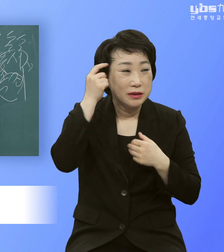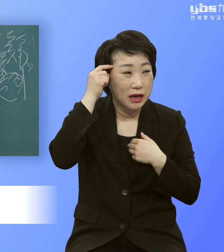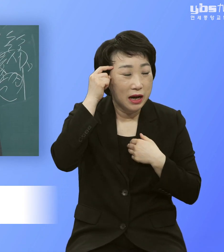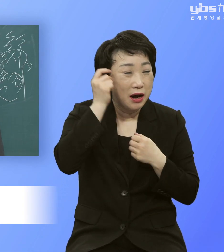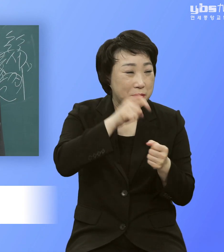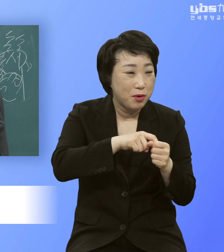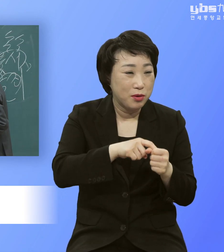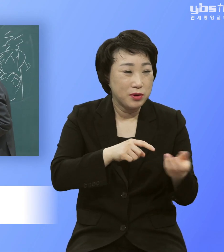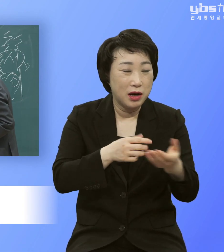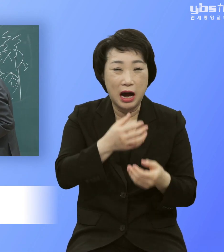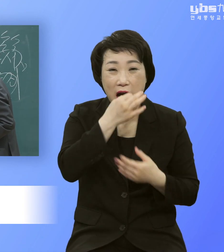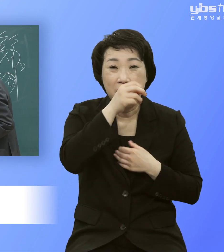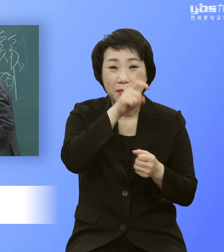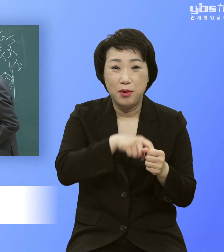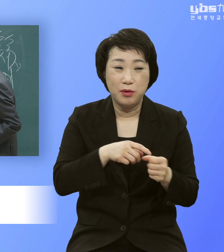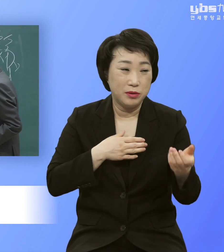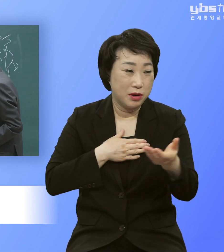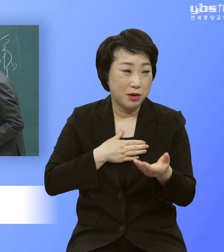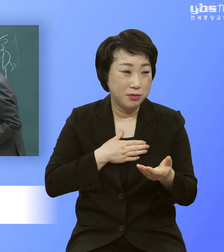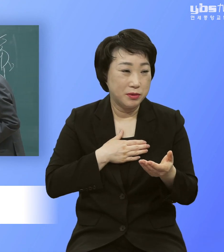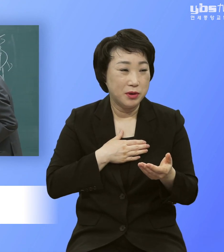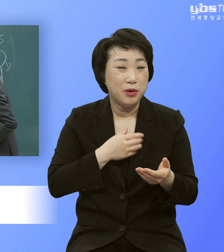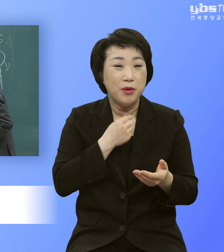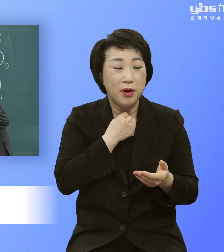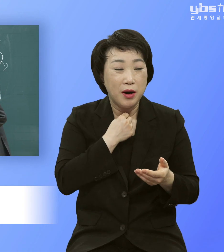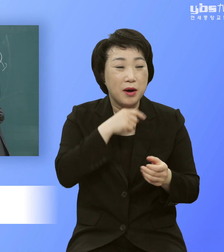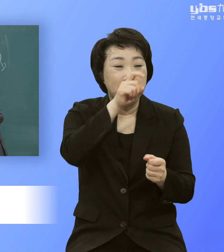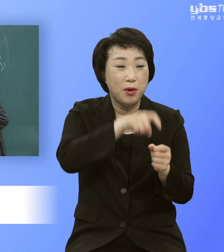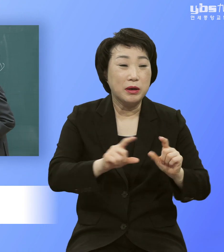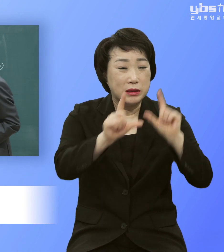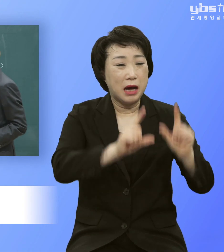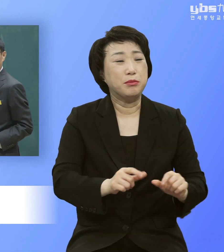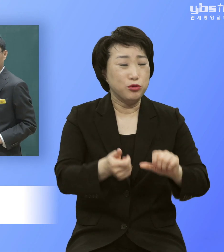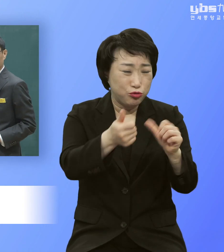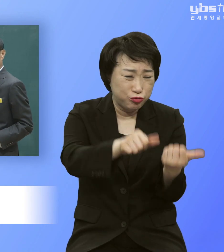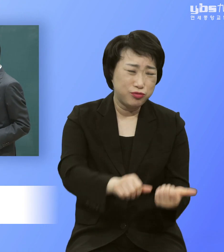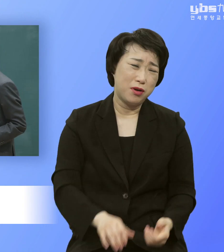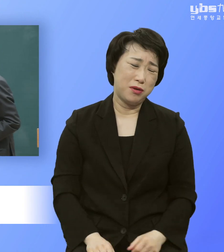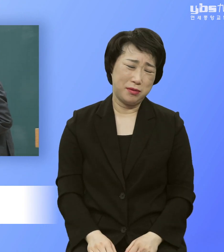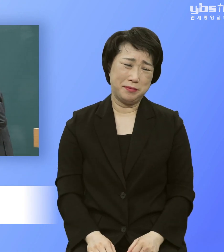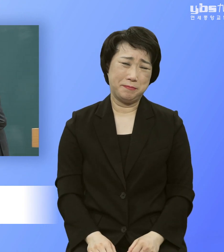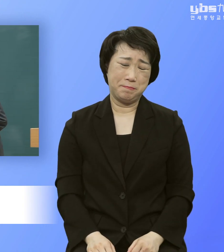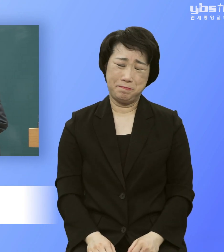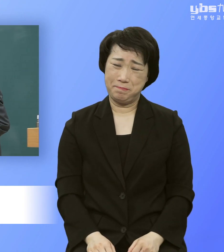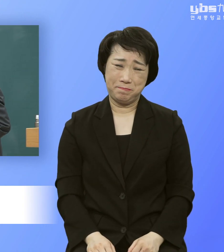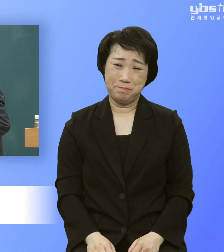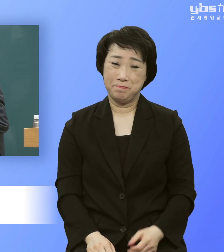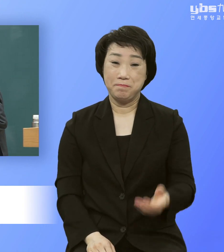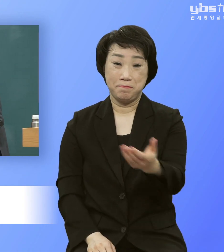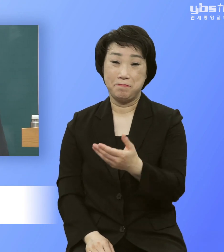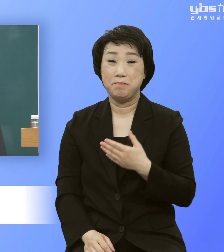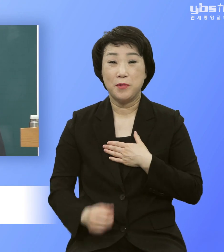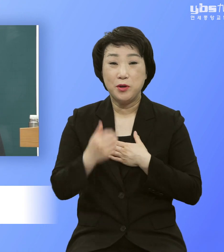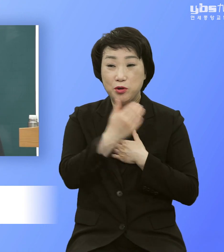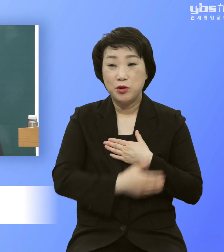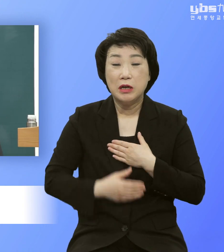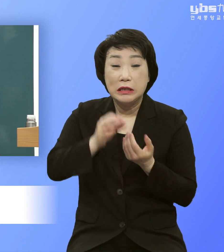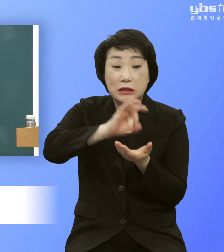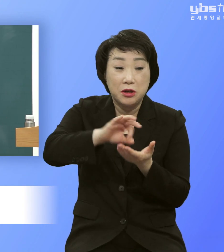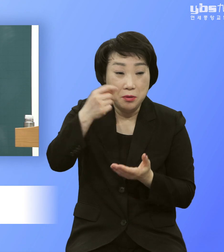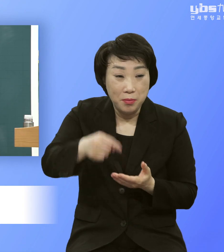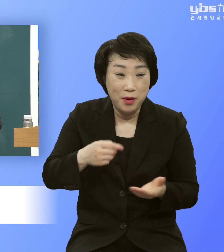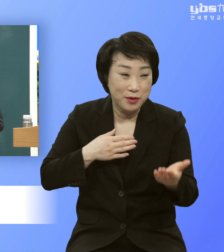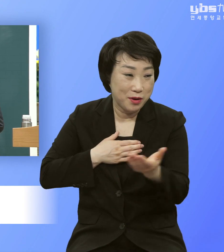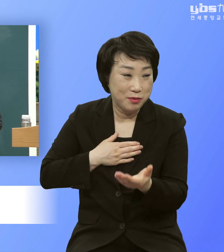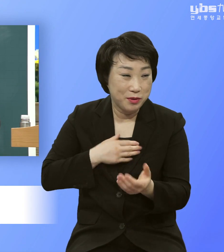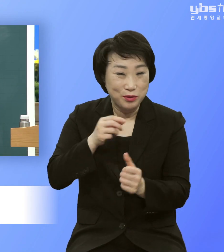생각을 위해서, 정욕을 위해서, 요구를 위해서 살면 죽는다 이 말이에요. 그러니까 여러분들이 육신을 어디다 써야